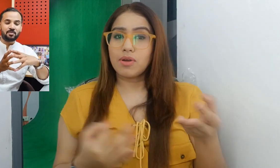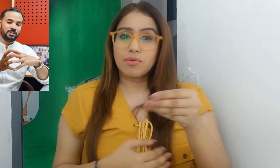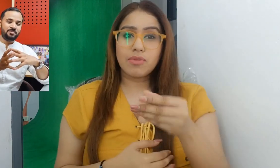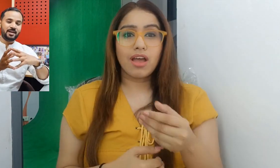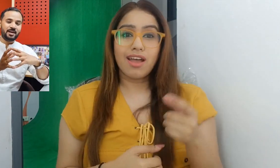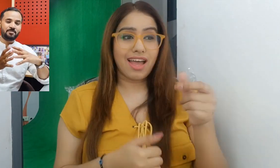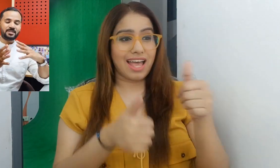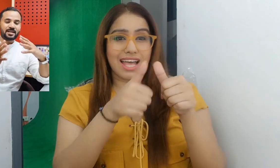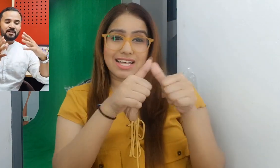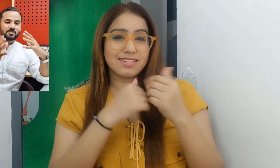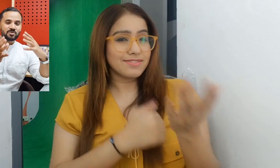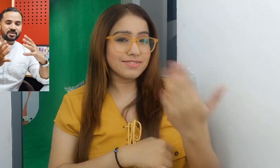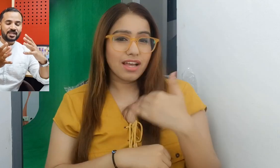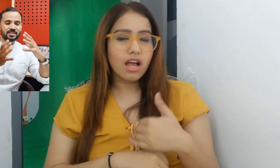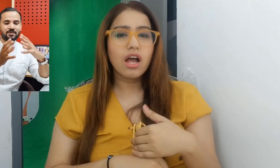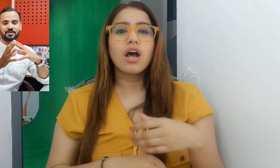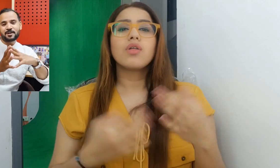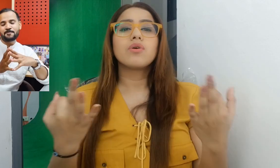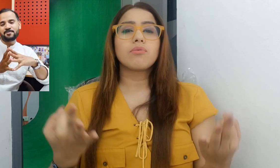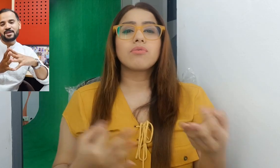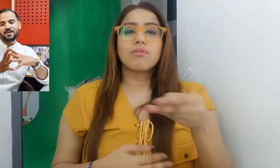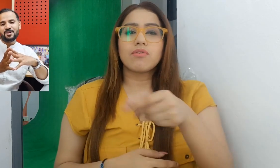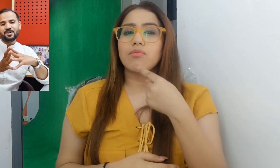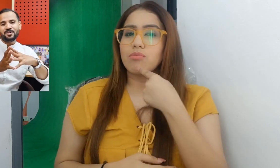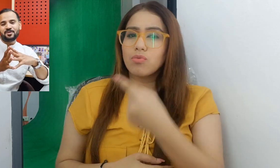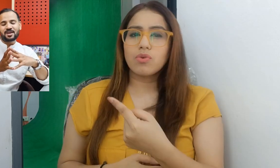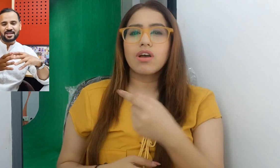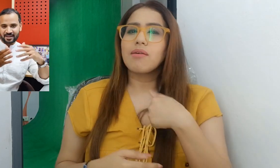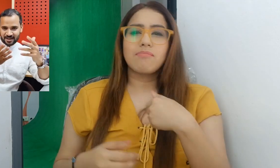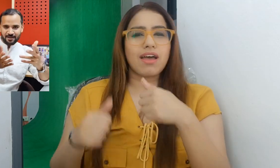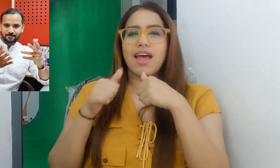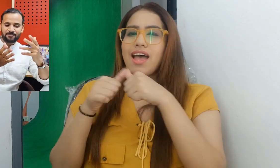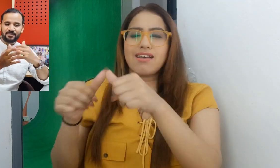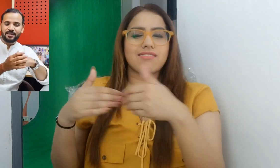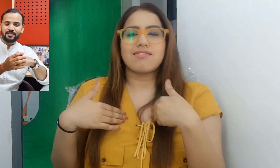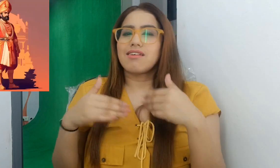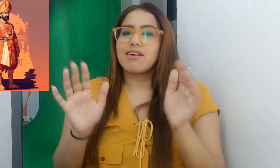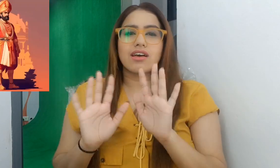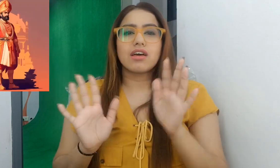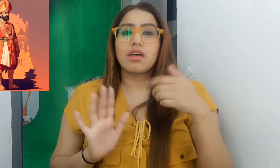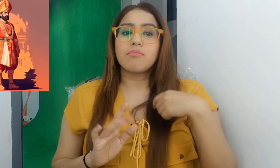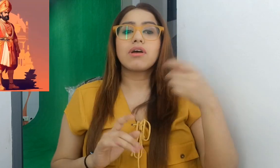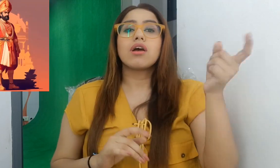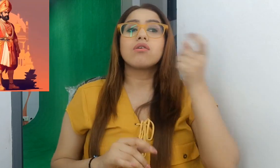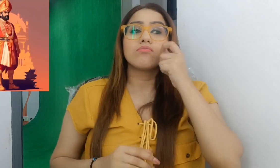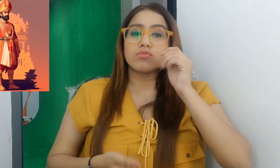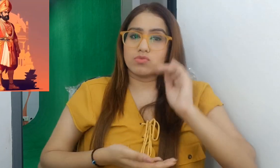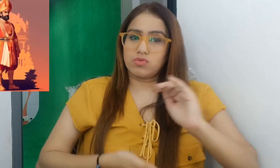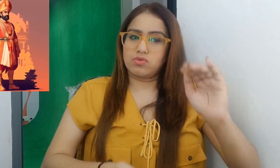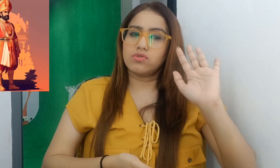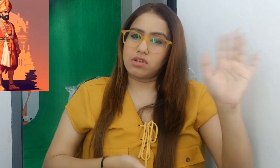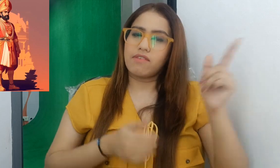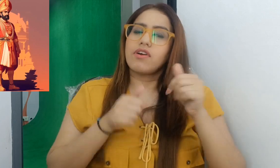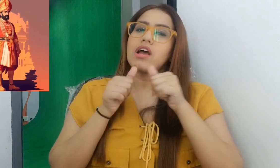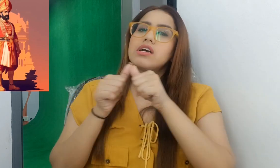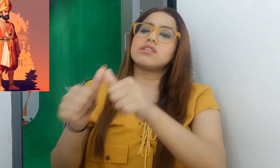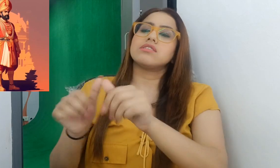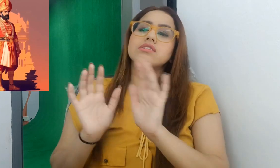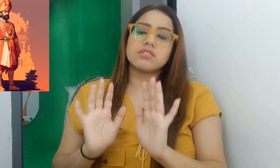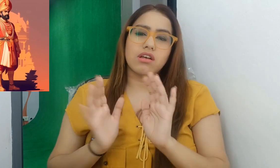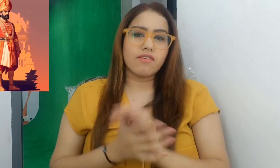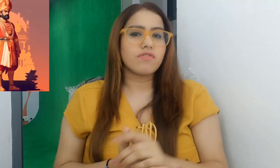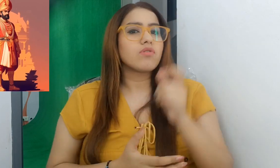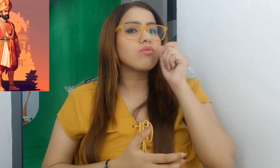लाया हूं, बड़ा बुद्धिमान है, आपके सारे प्रश्नों के सही जवाब देगा। तो राजा ने कहा पंडित जी के बेटे से कि बताओ बेटा क्या जवाब है पहले प्रश्न